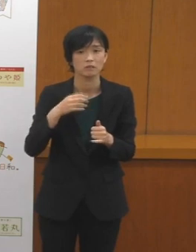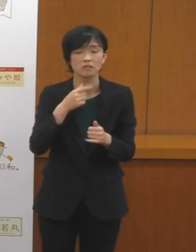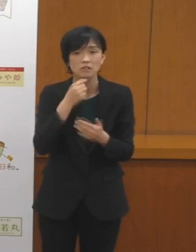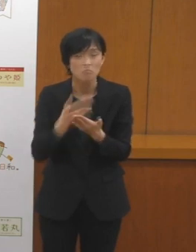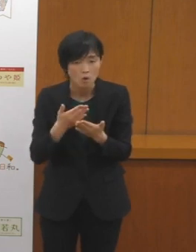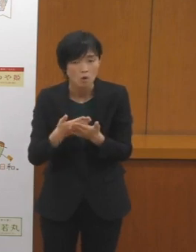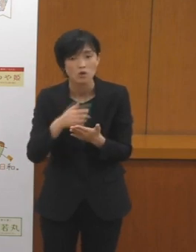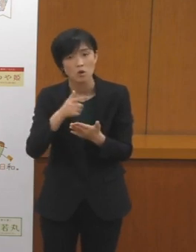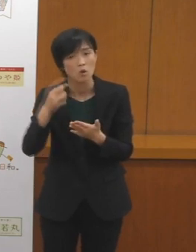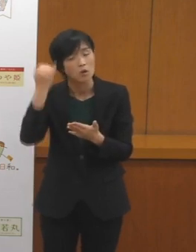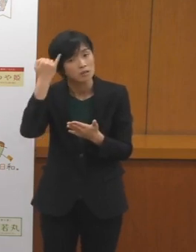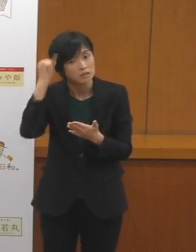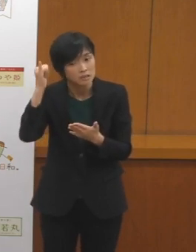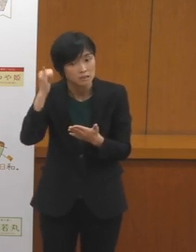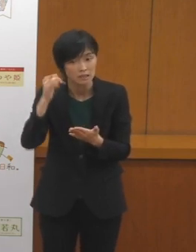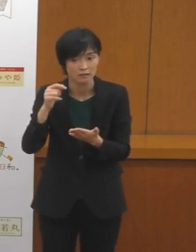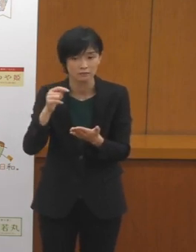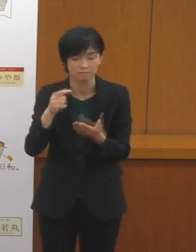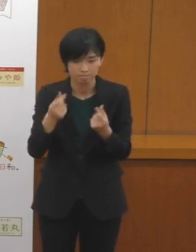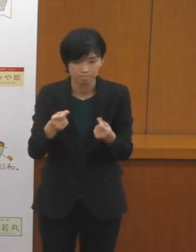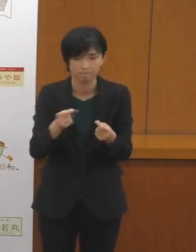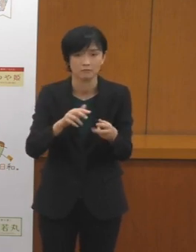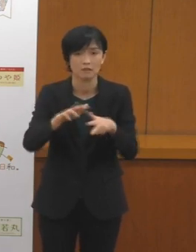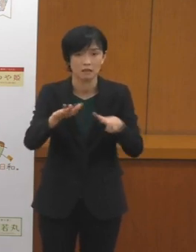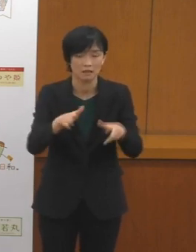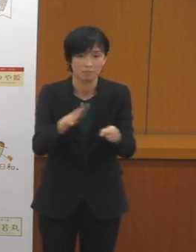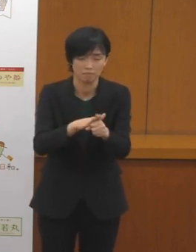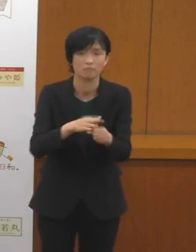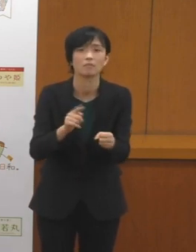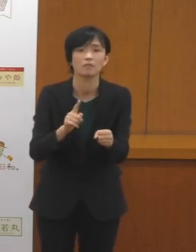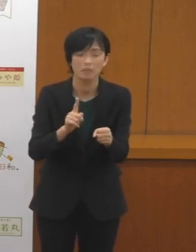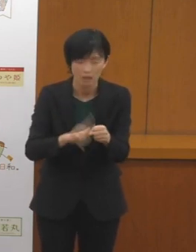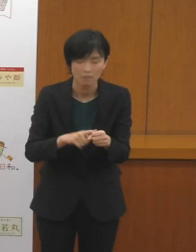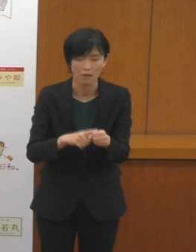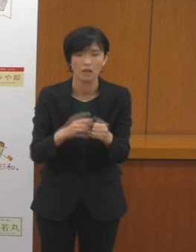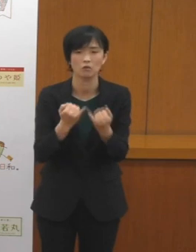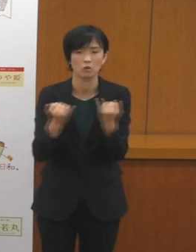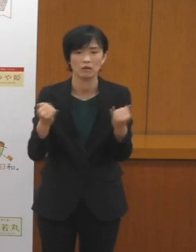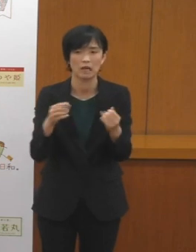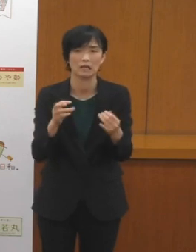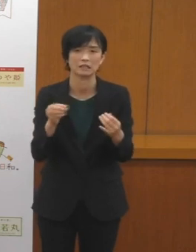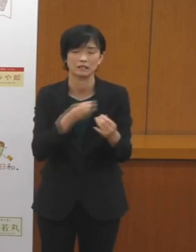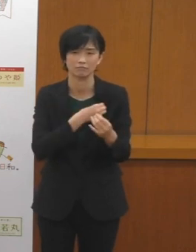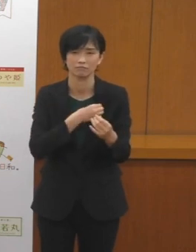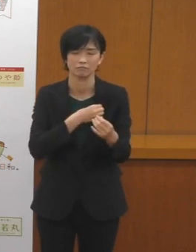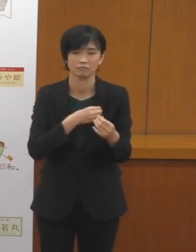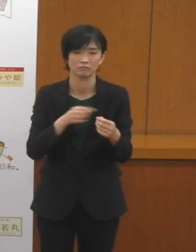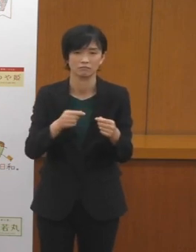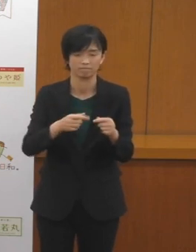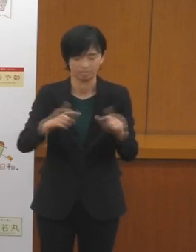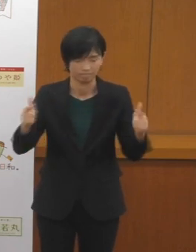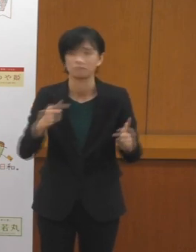増えていってほしいなというふうに思っているところであります